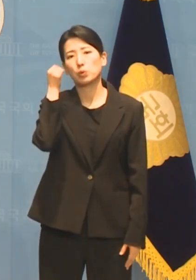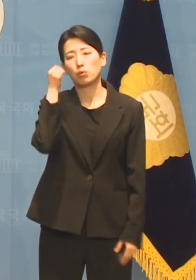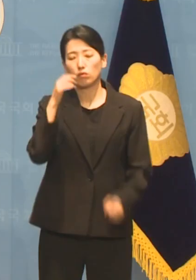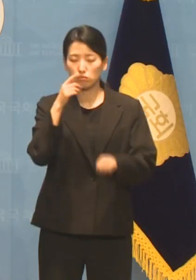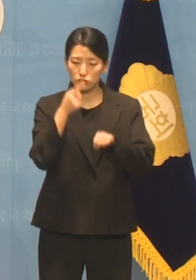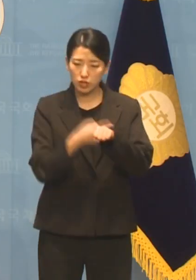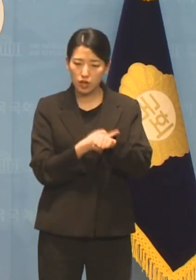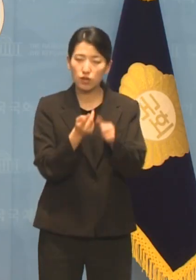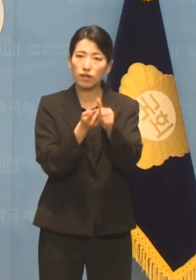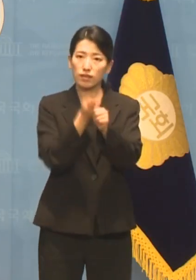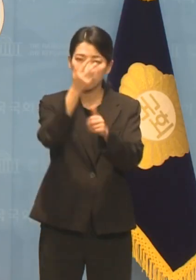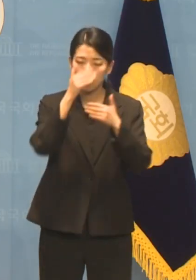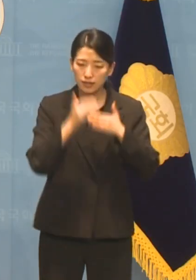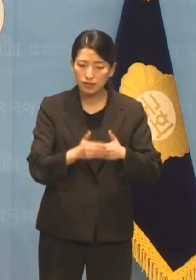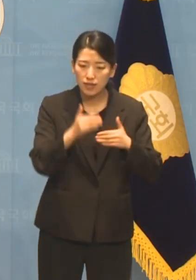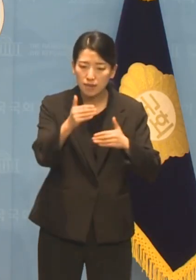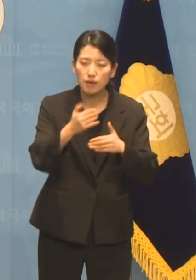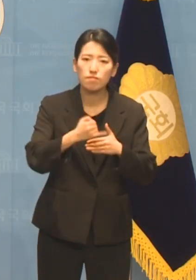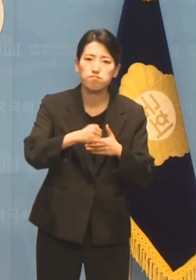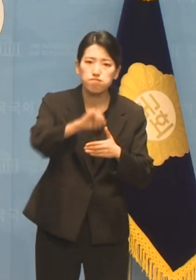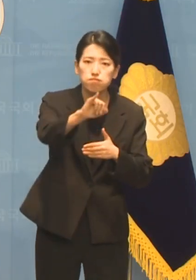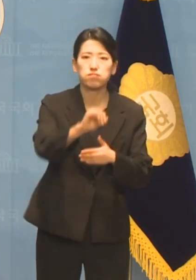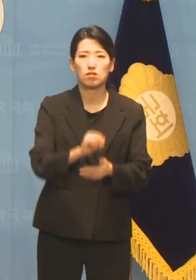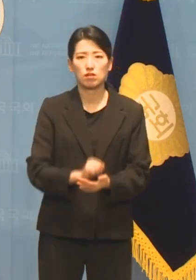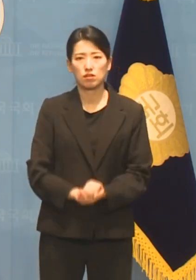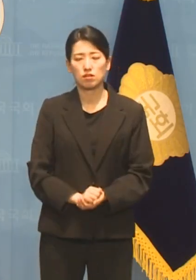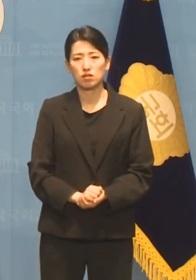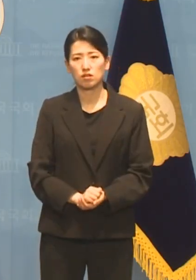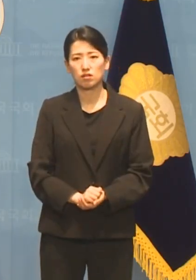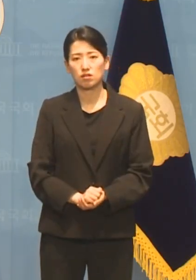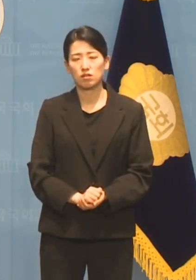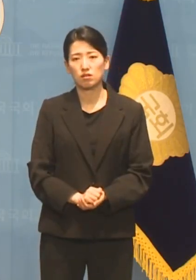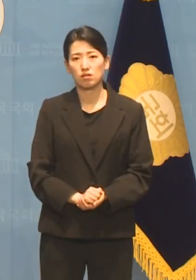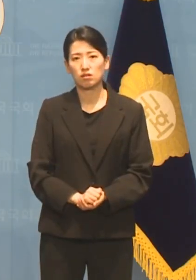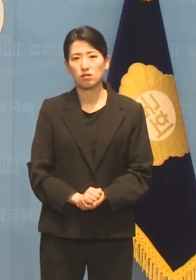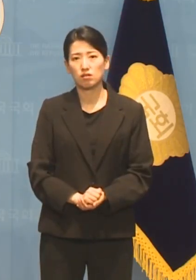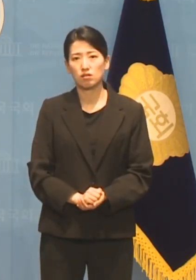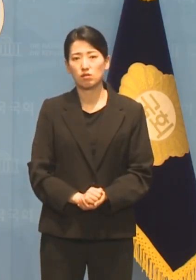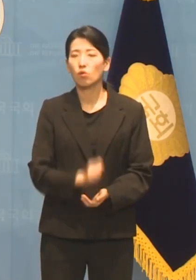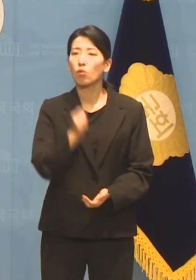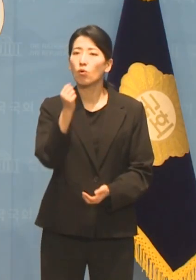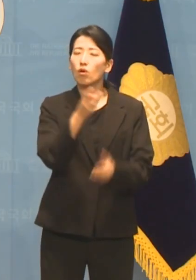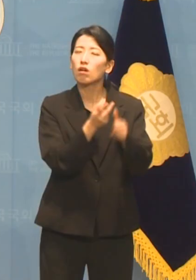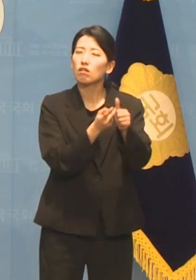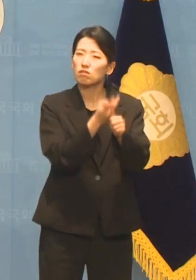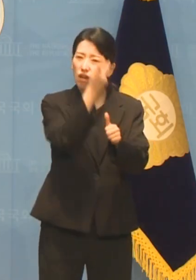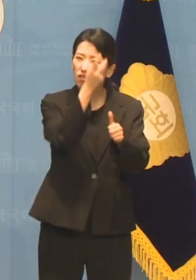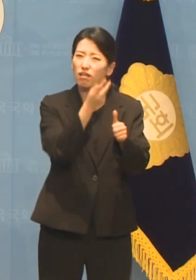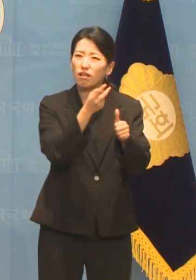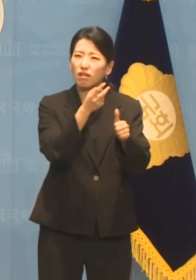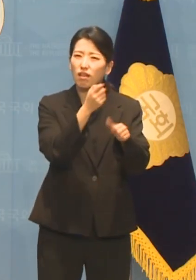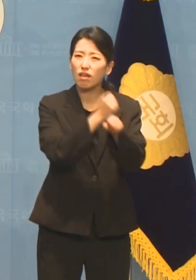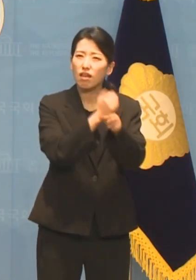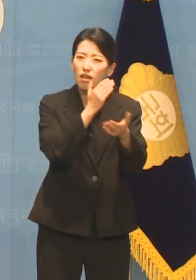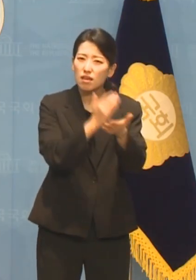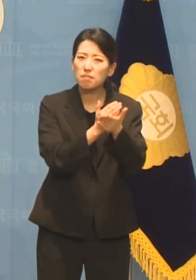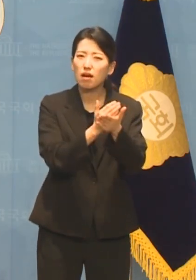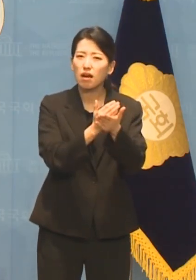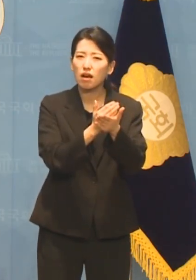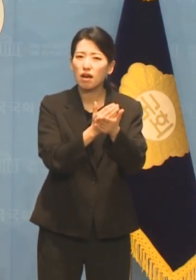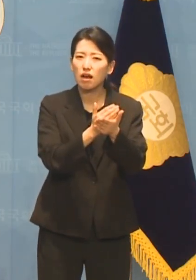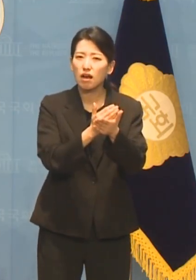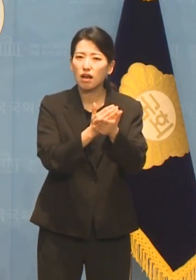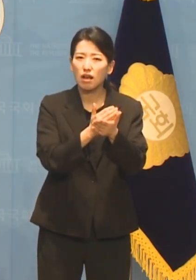한 대통령 권한대행에 대한 탄핵 심판은 아마 판결문도 나와 있을 것입니다. 선고만 하면 되는 상황일